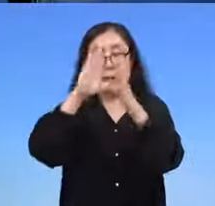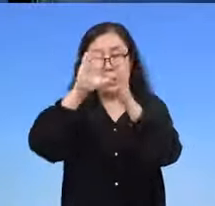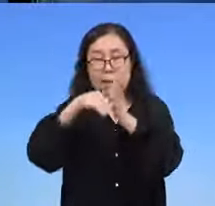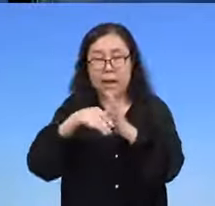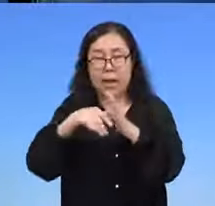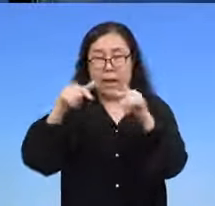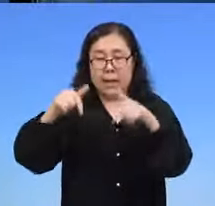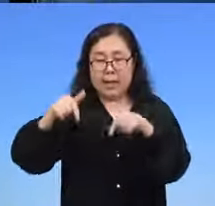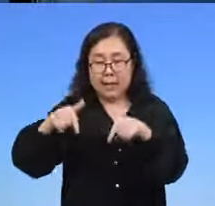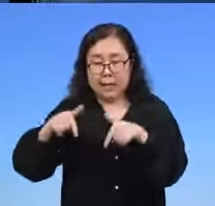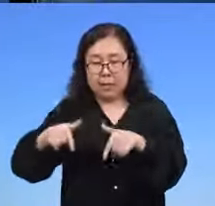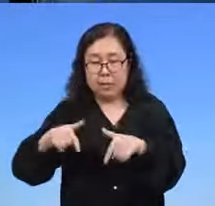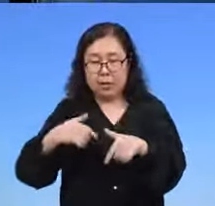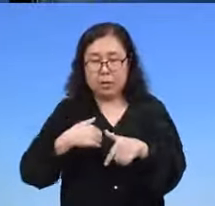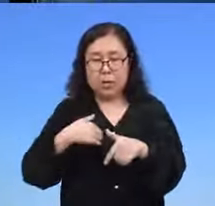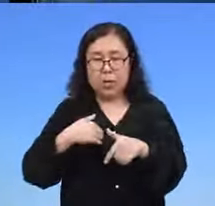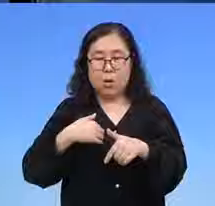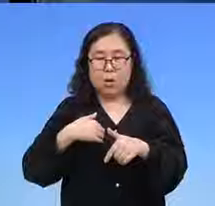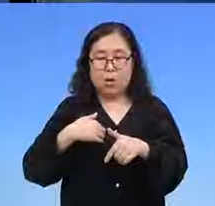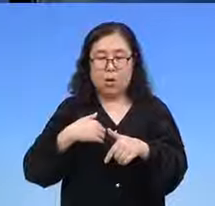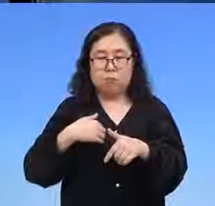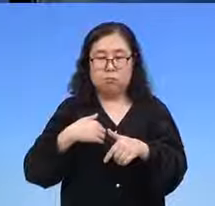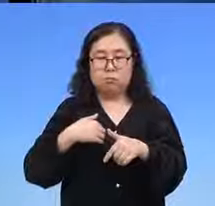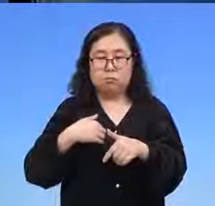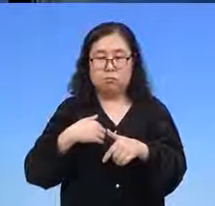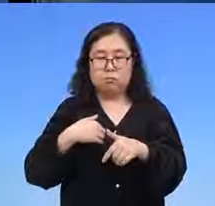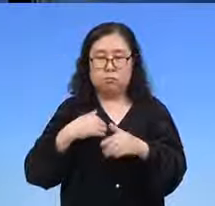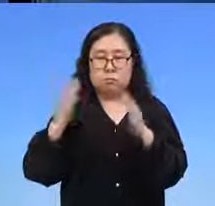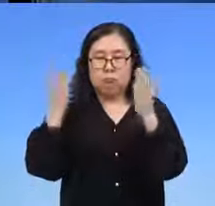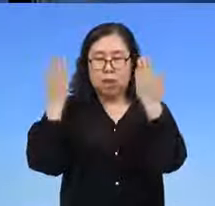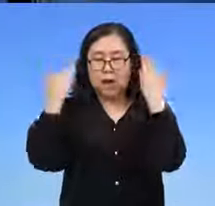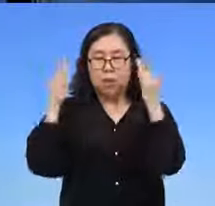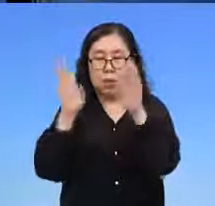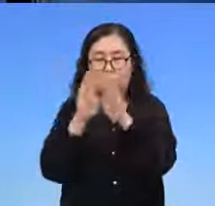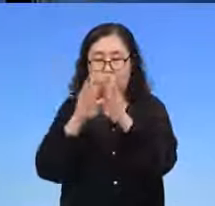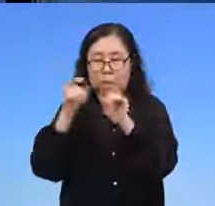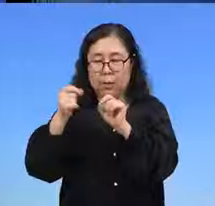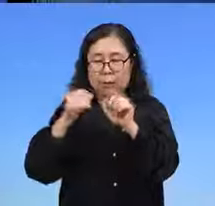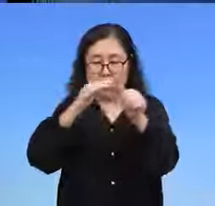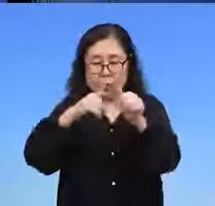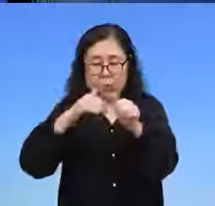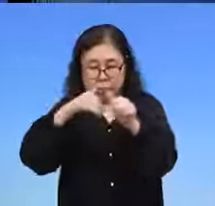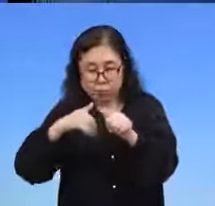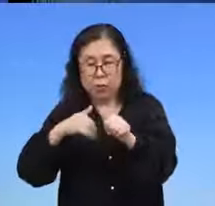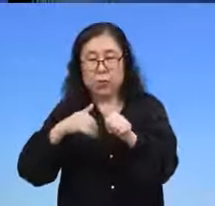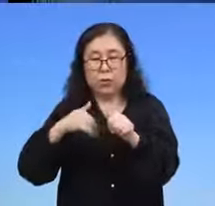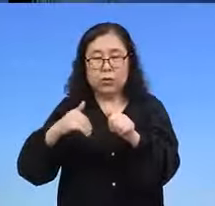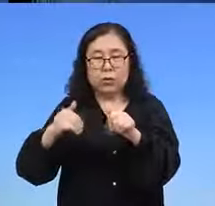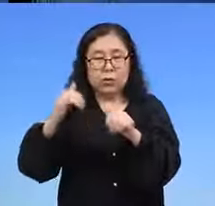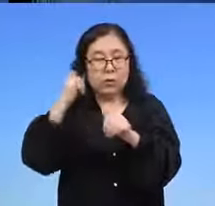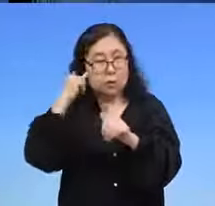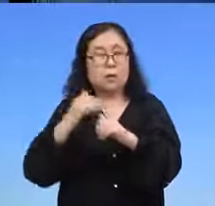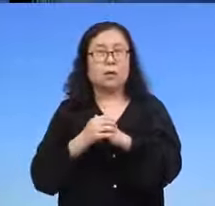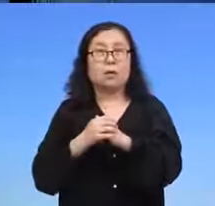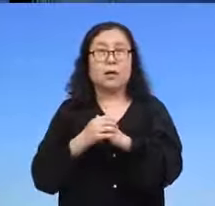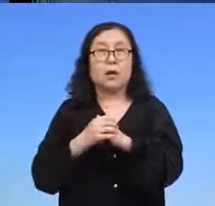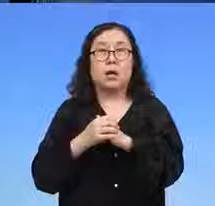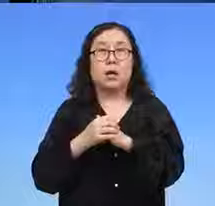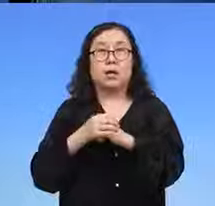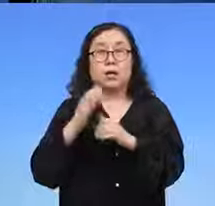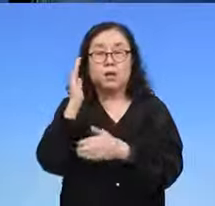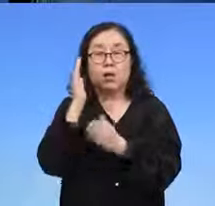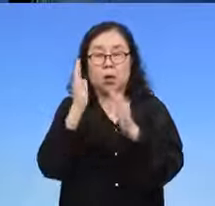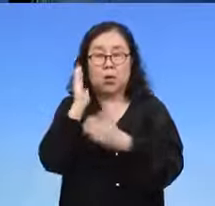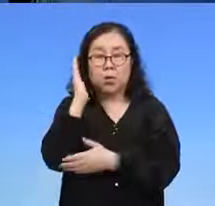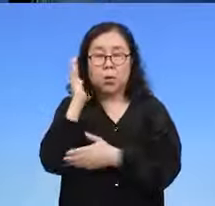때 간사님으로부터 급히 교문 앞으로 나와달라는 연락을 받았습니다. 바로 나설 수 없는 상황이라 설교를